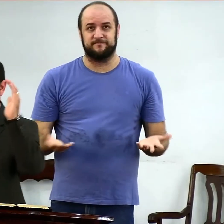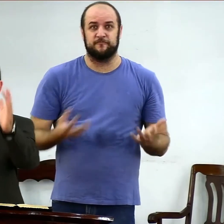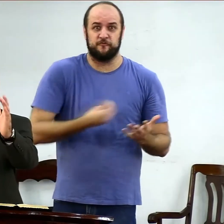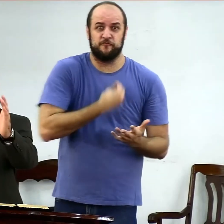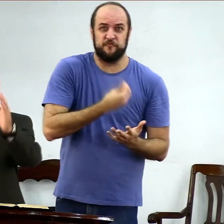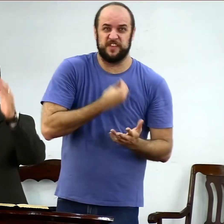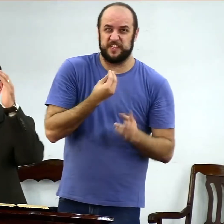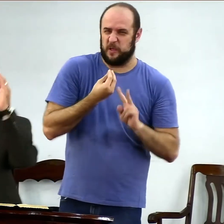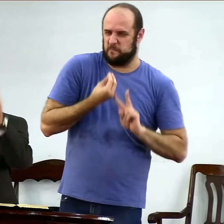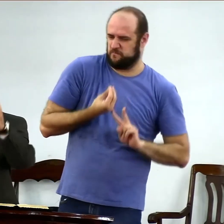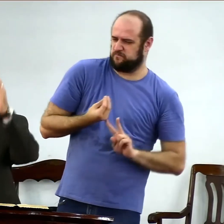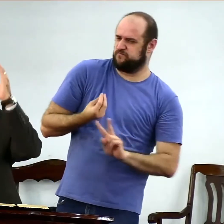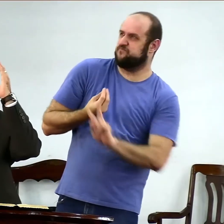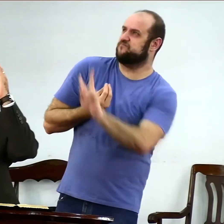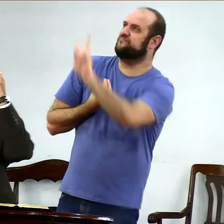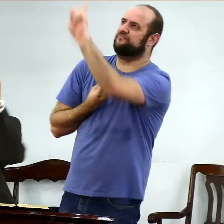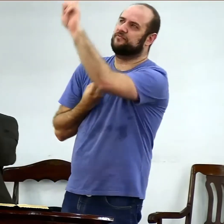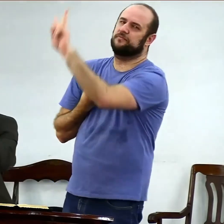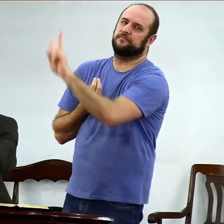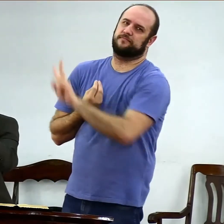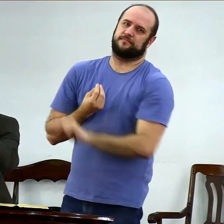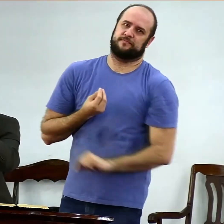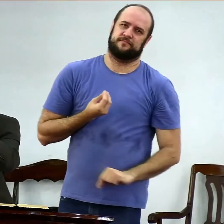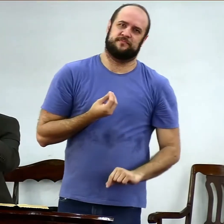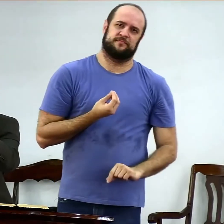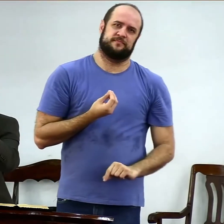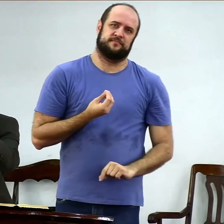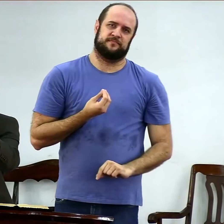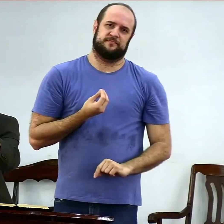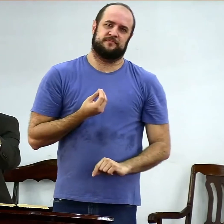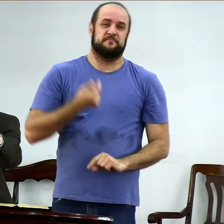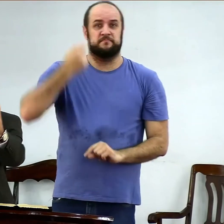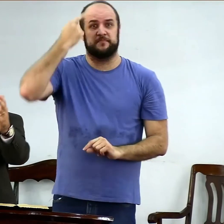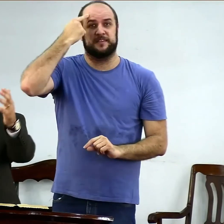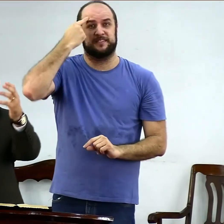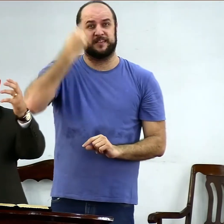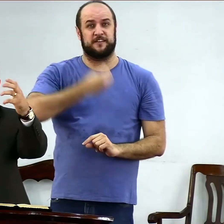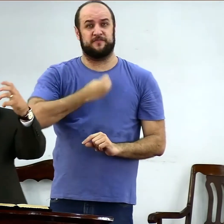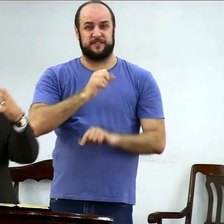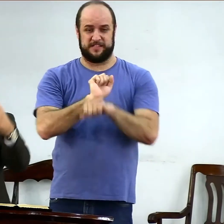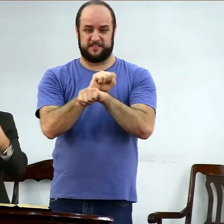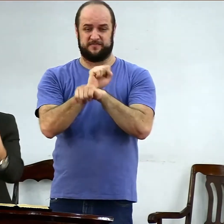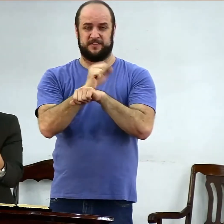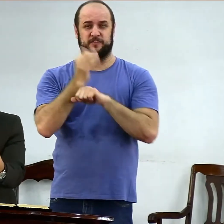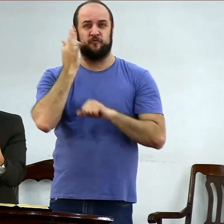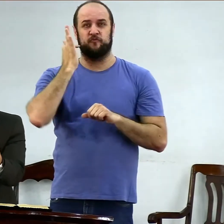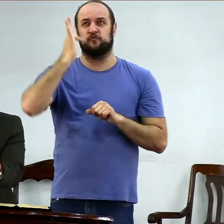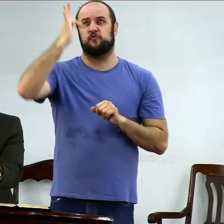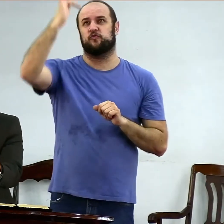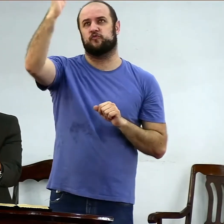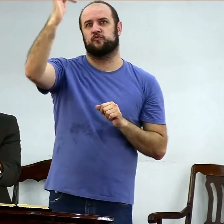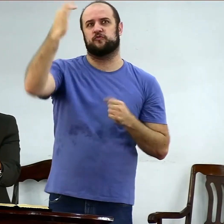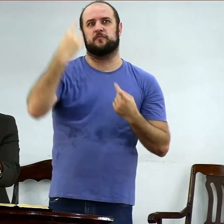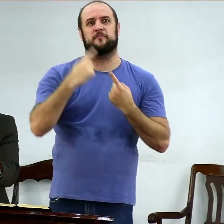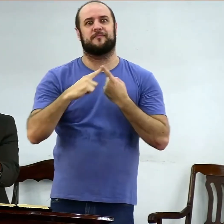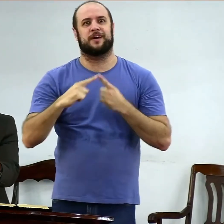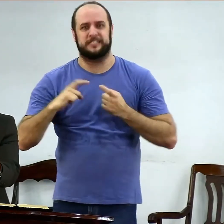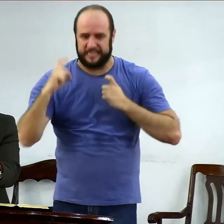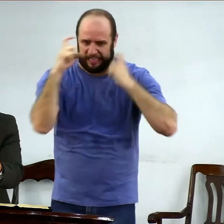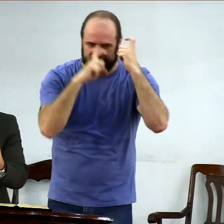sua vida olhando para o futuro, mas não viva o